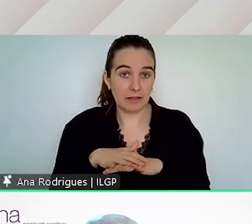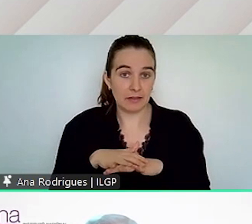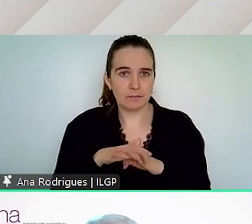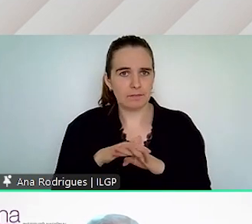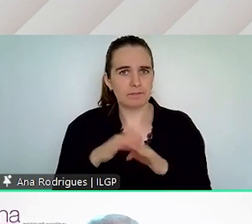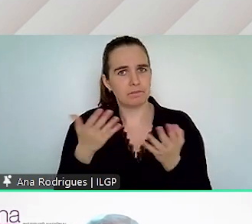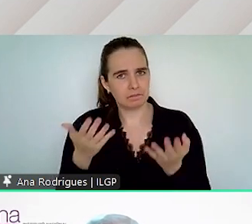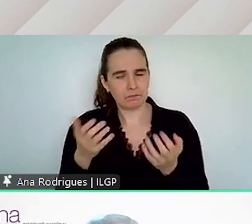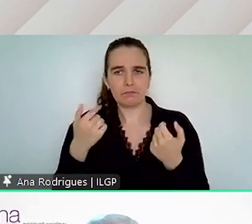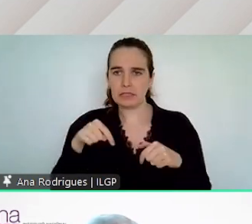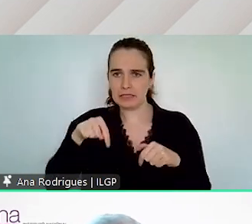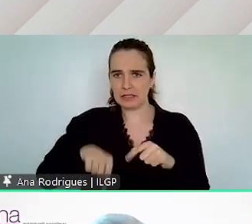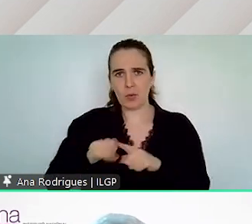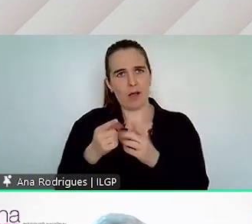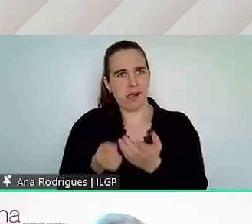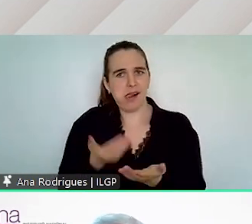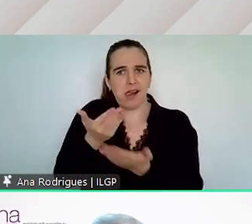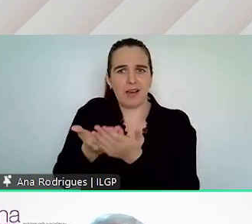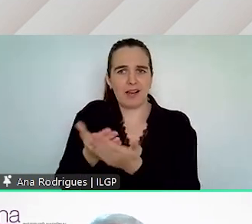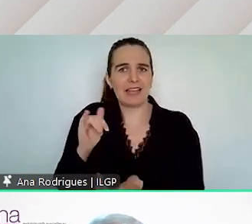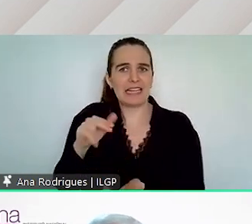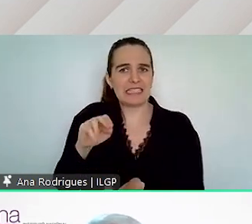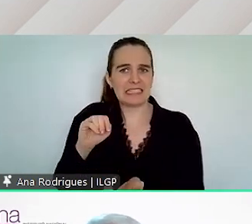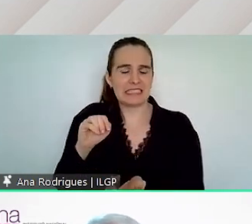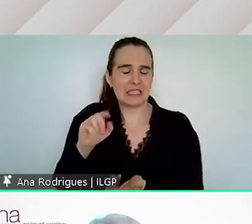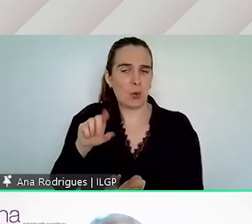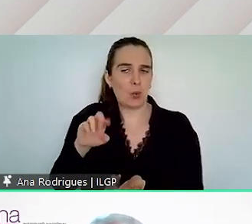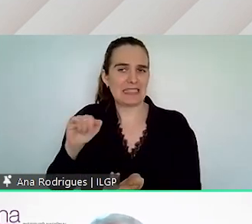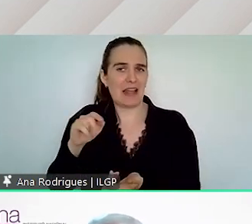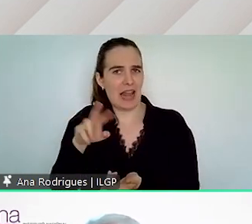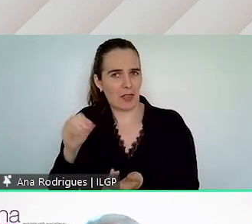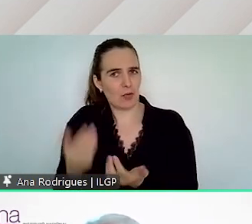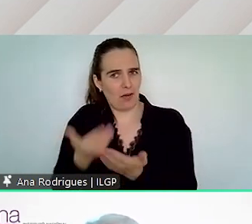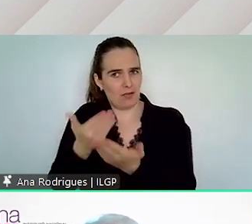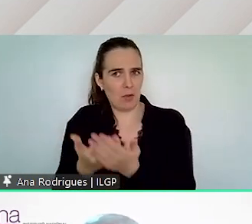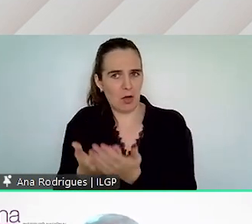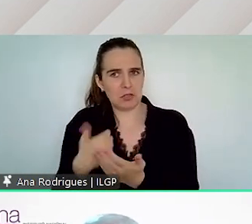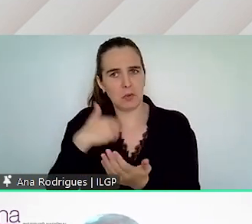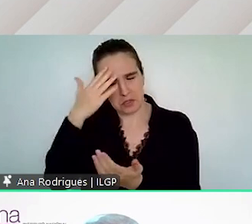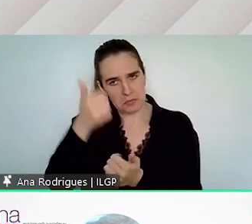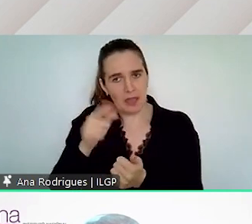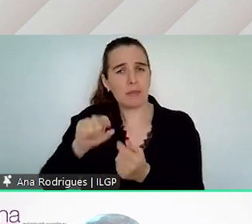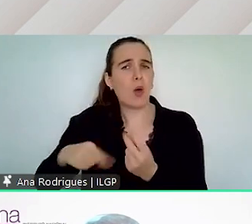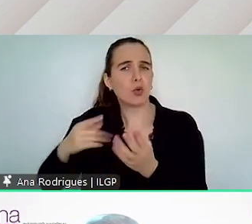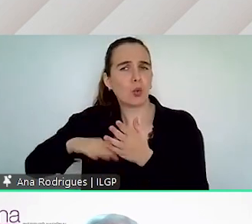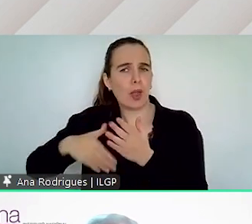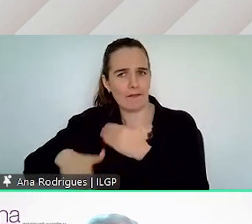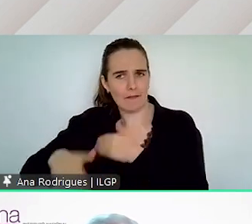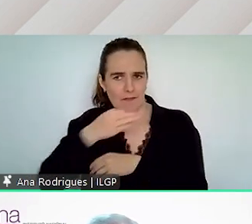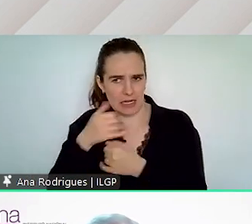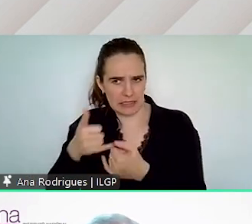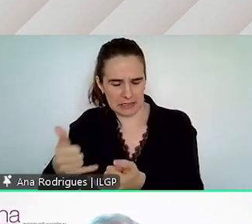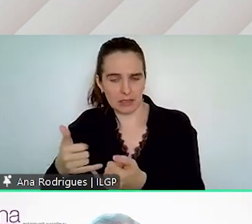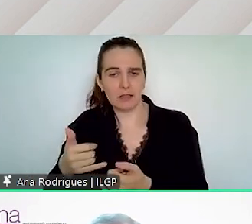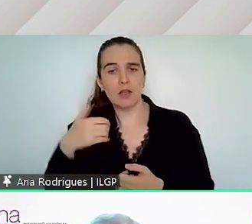e inspiração da professora Luísa Neto e de todos aqueles colegas que trabalham aqui, do professor João Martins Claro, todos os nossos amigos, vamos